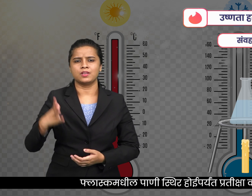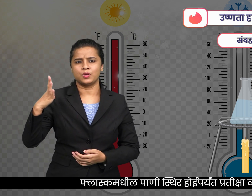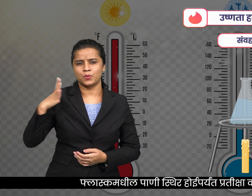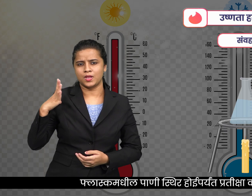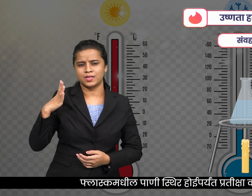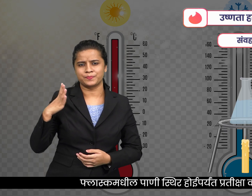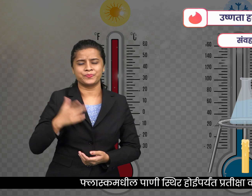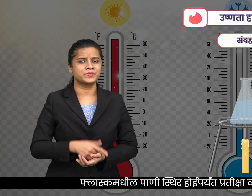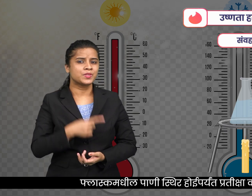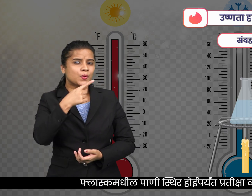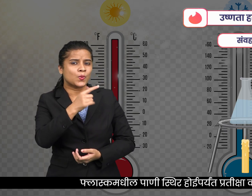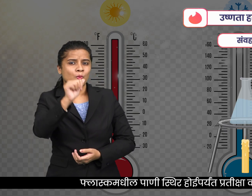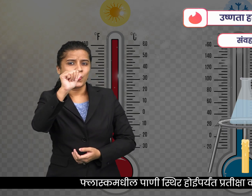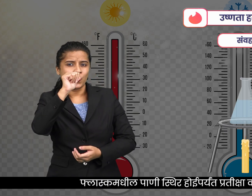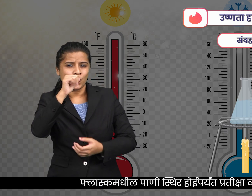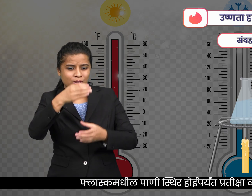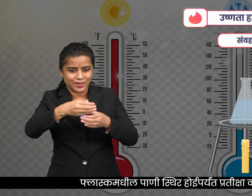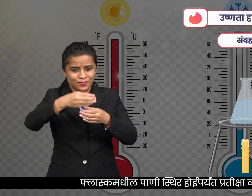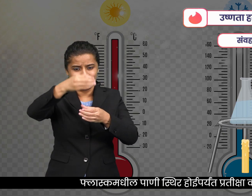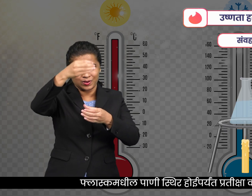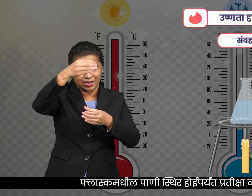फ्लास्कमधील पाणी स्थिर होईपर्यंत प्रतीक्षा करा.